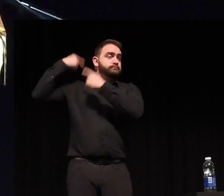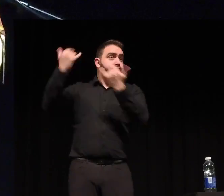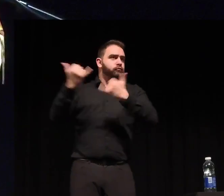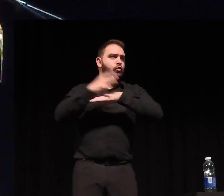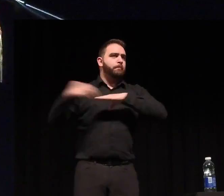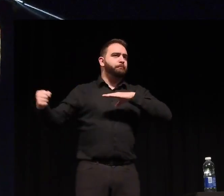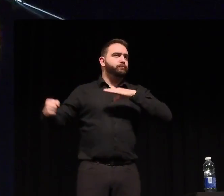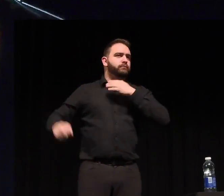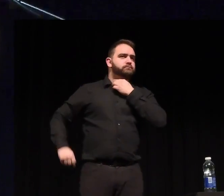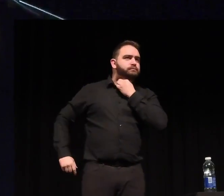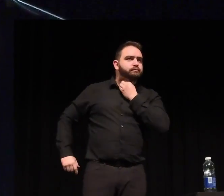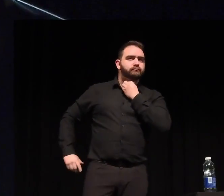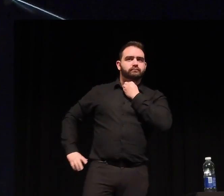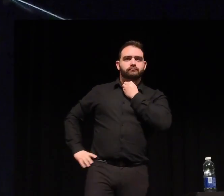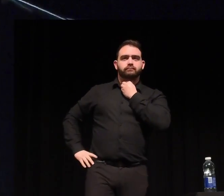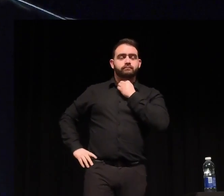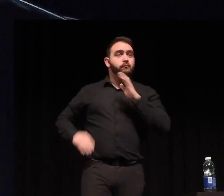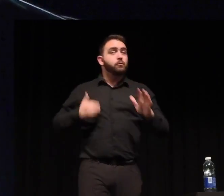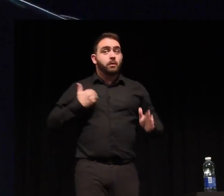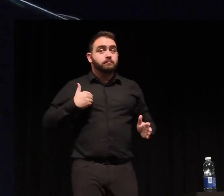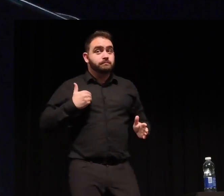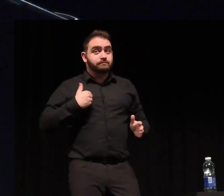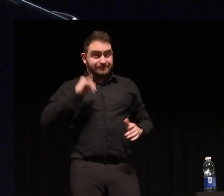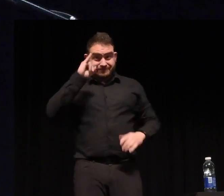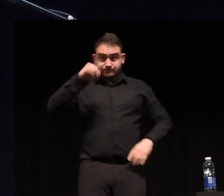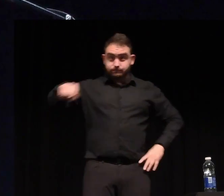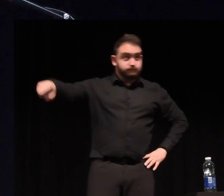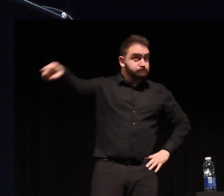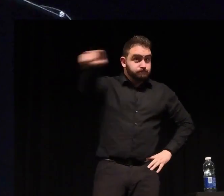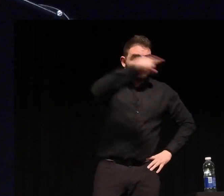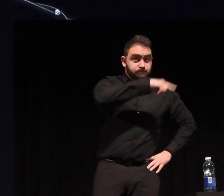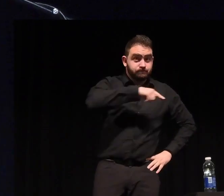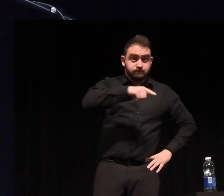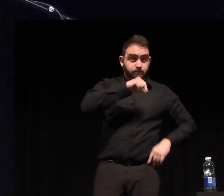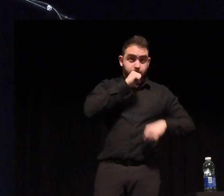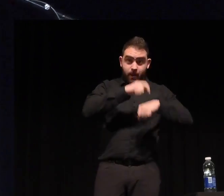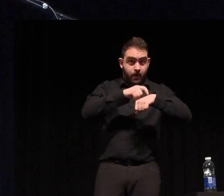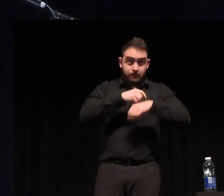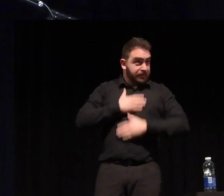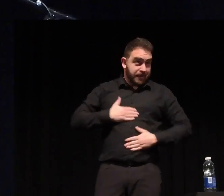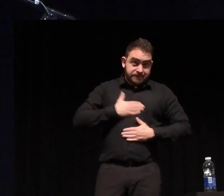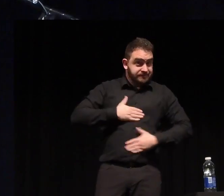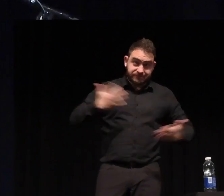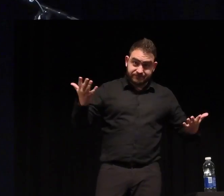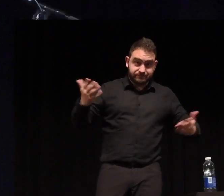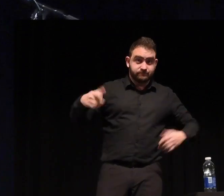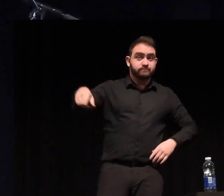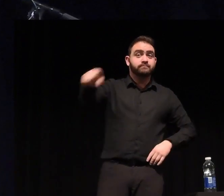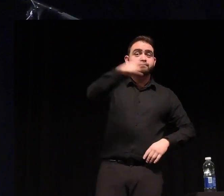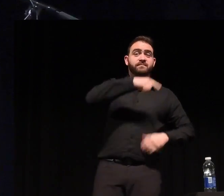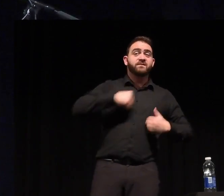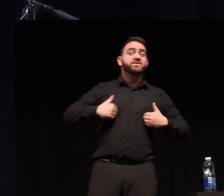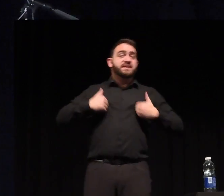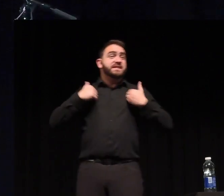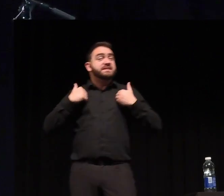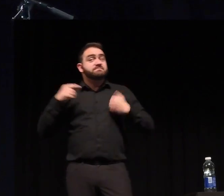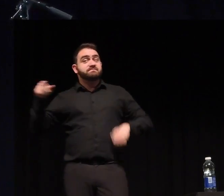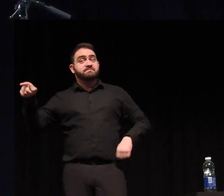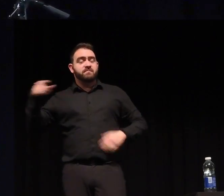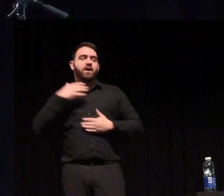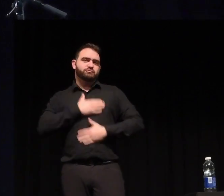si dans vie, tu prends pas le temps de t'amuser, des fois la vie prend le temps de s'amuser avec